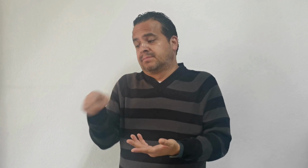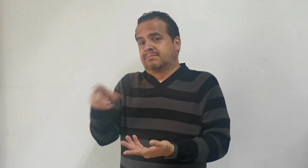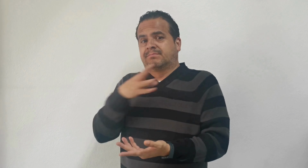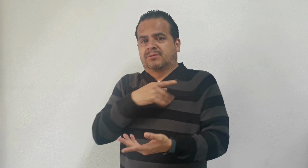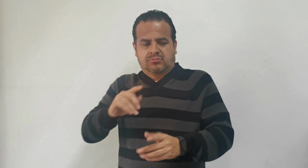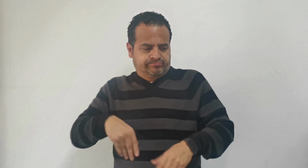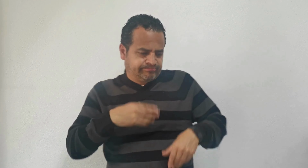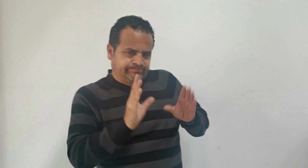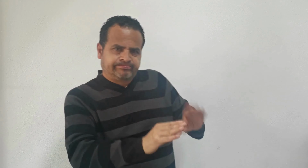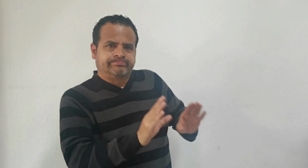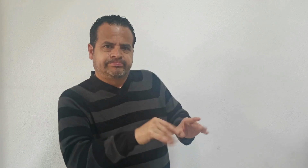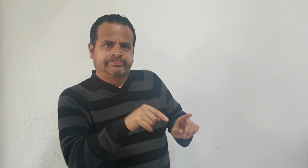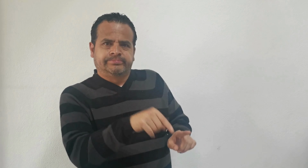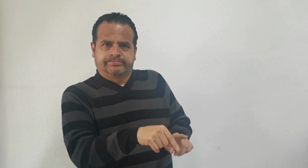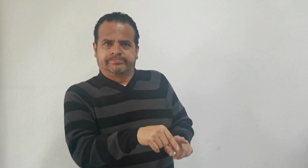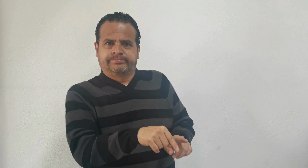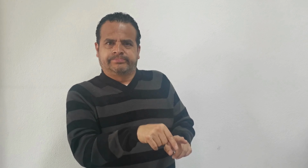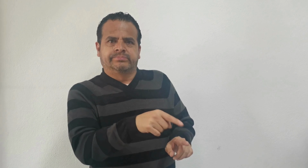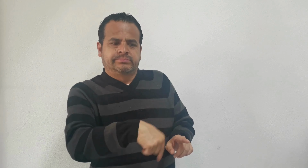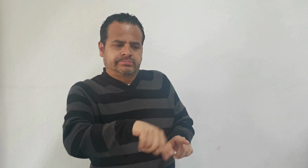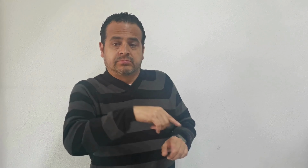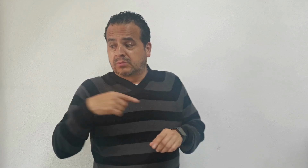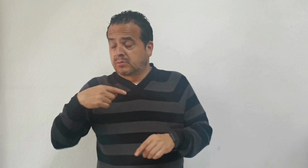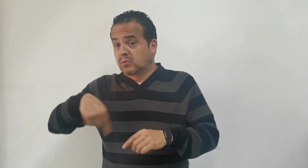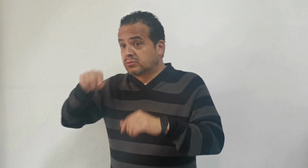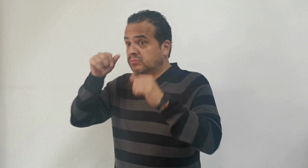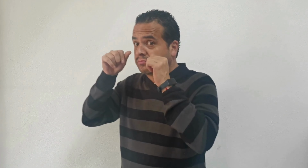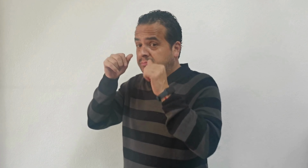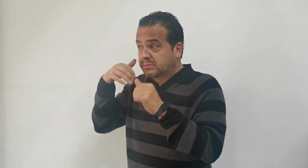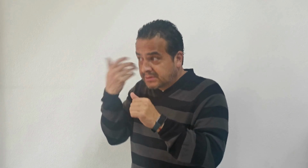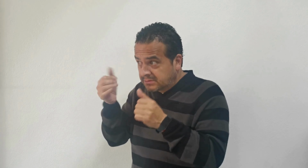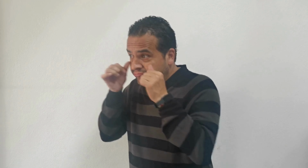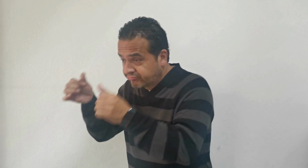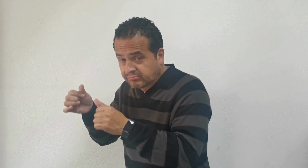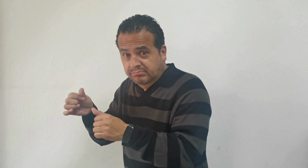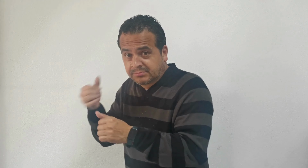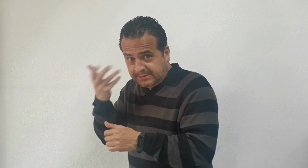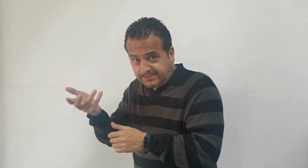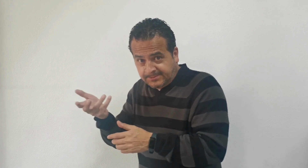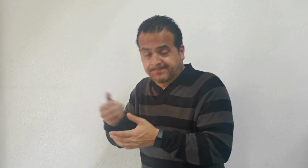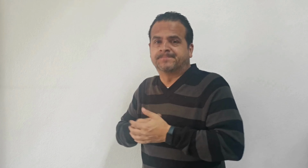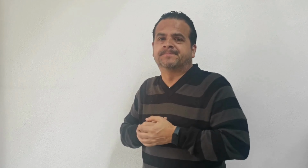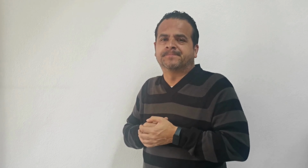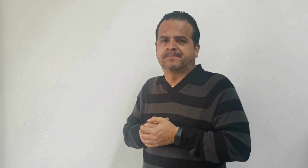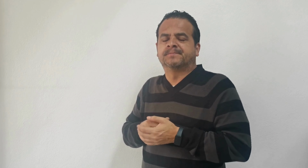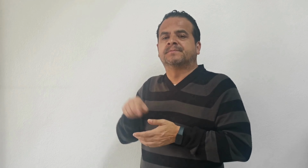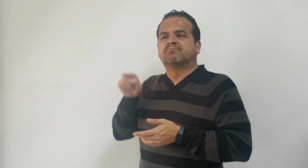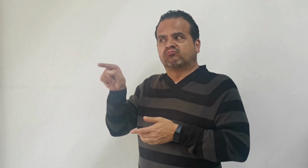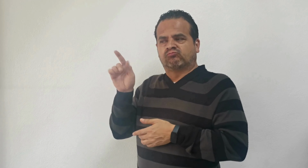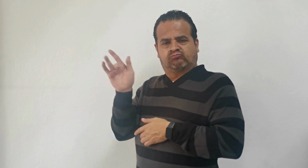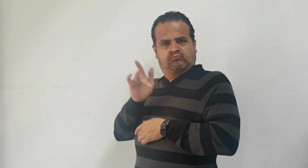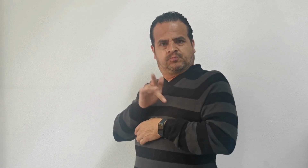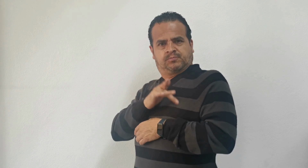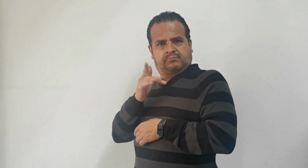de cerrar procesos queremos escucharte saber qué sientes con lo que estás viviendo y acompañarte en el proceso de reconocer tus emociones nos encuentras en